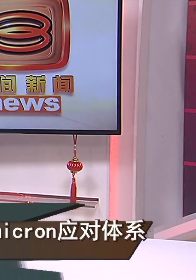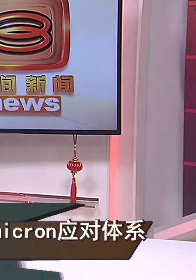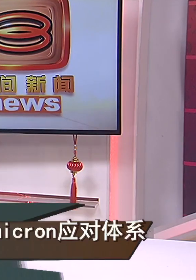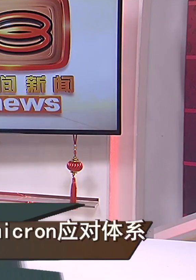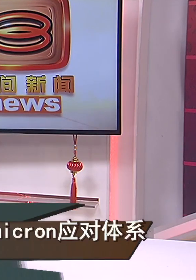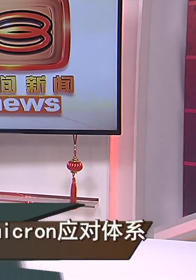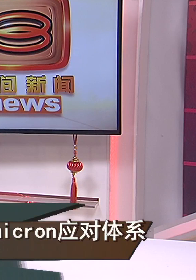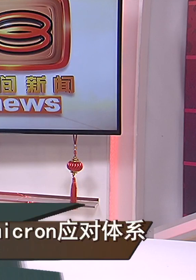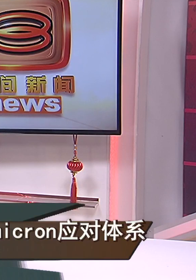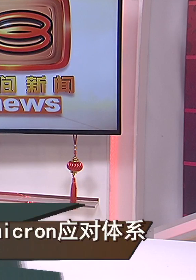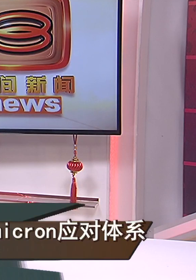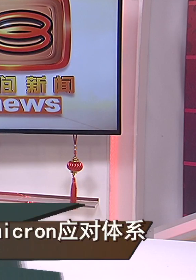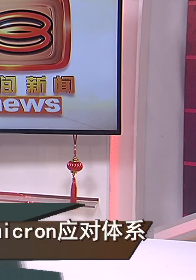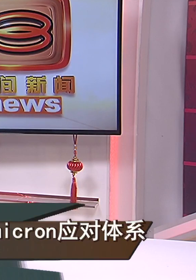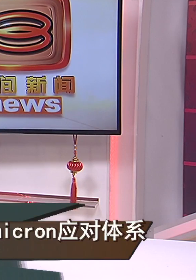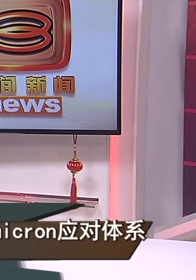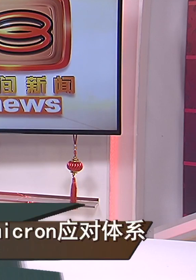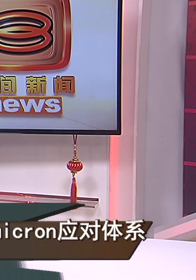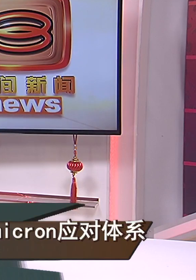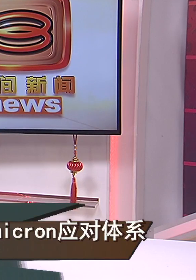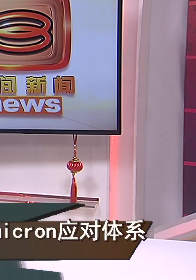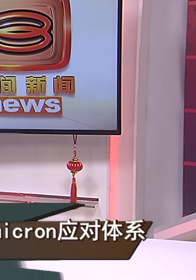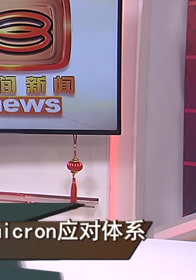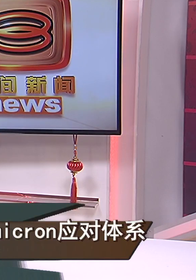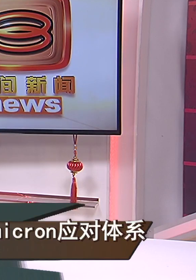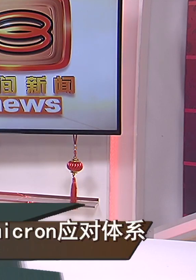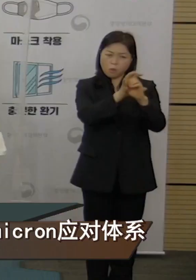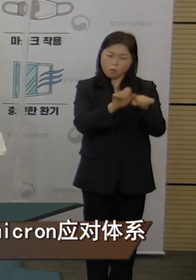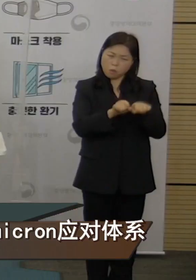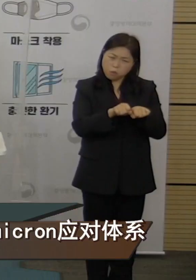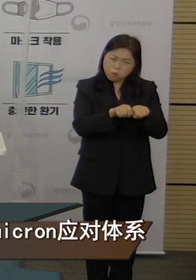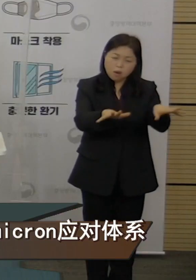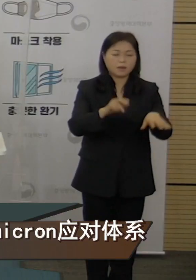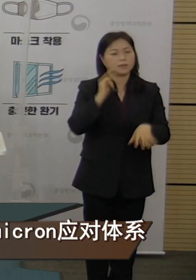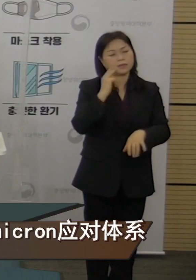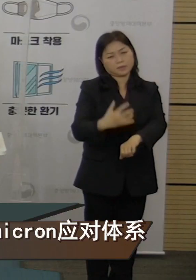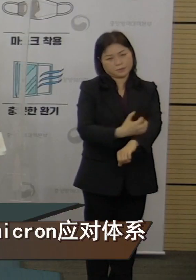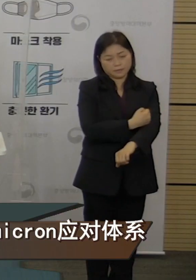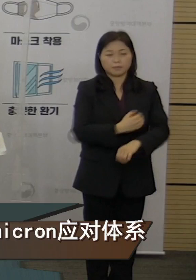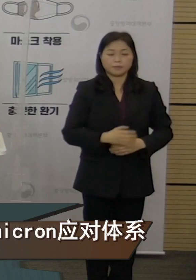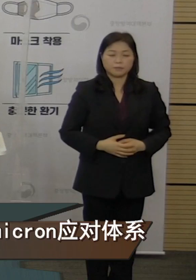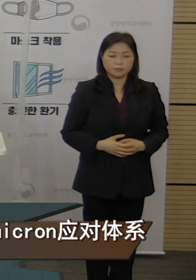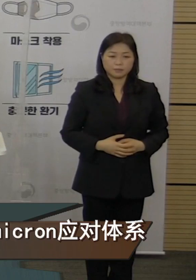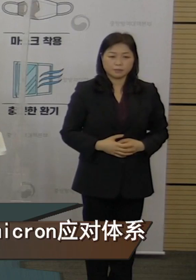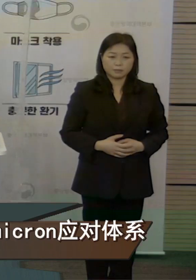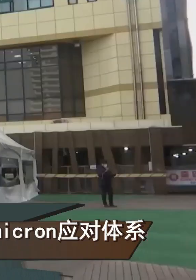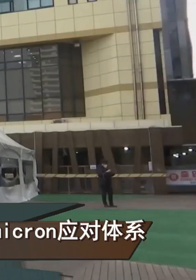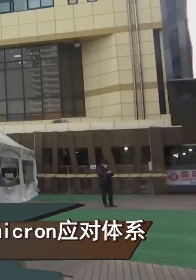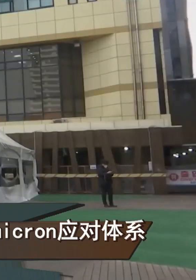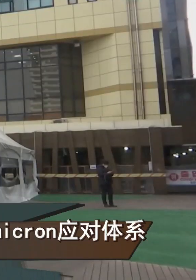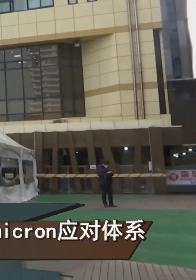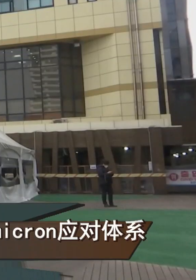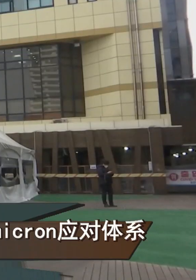新高纪录。为了应对快速扩散的变异病毒 Omicron， 有关当局将会逐步启动新的应对机